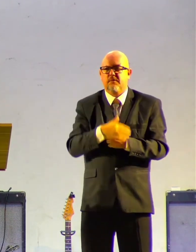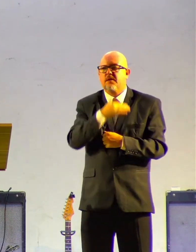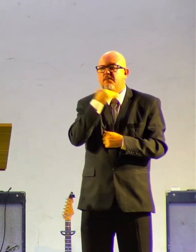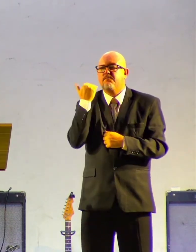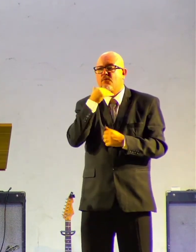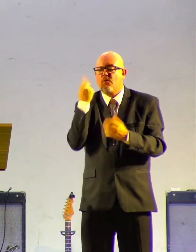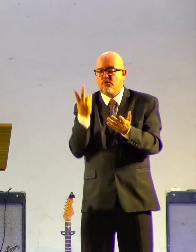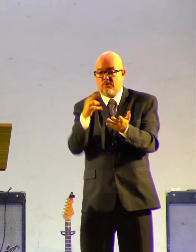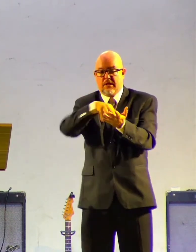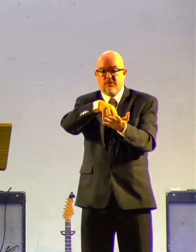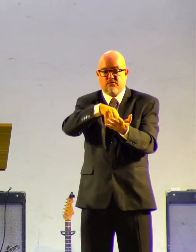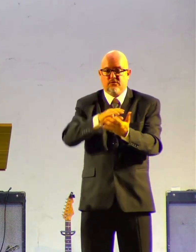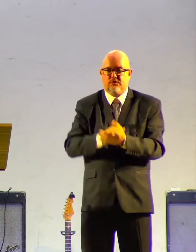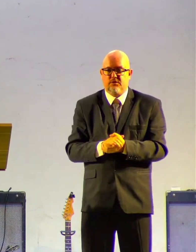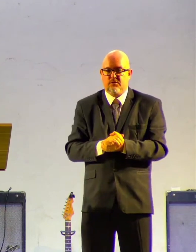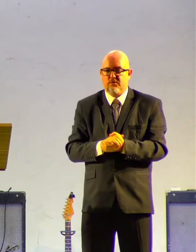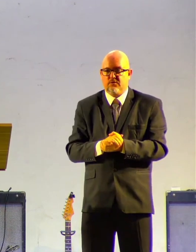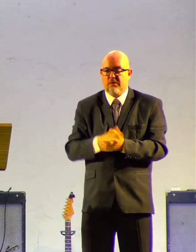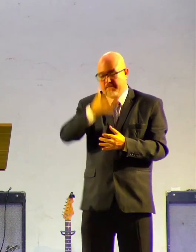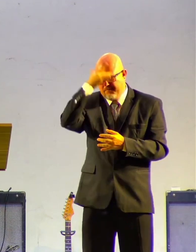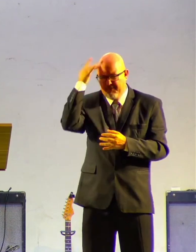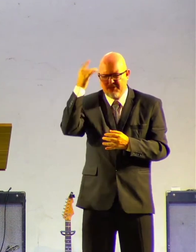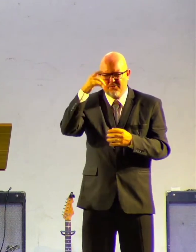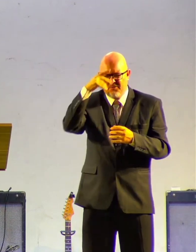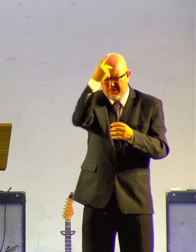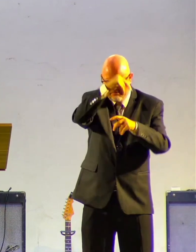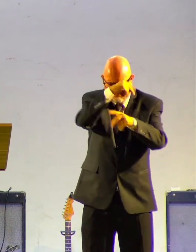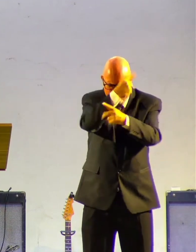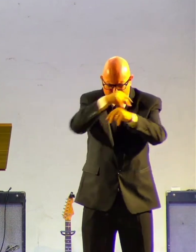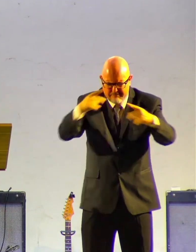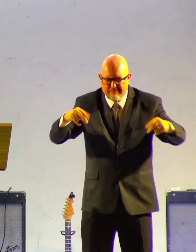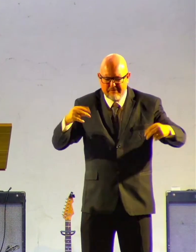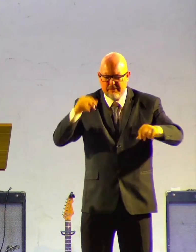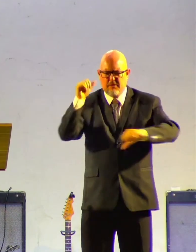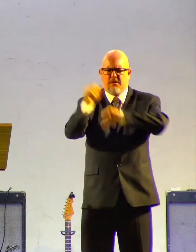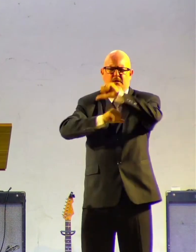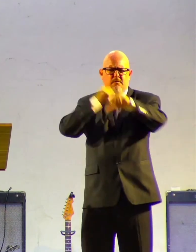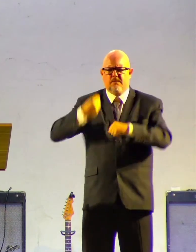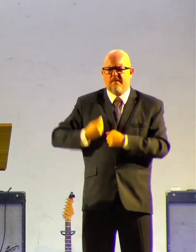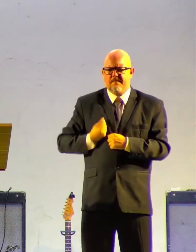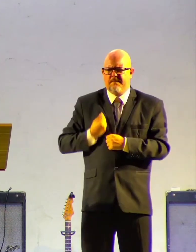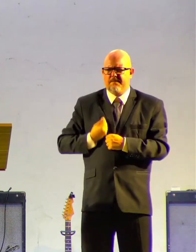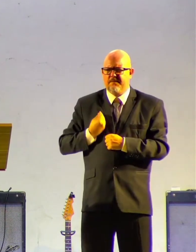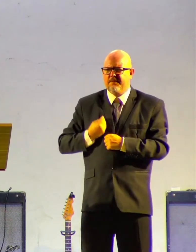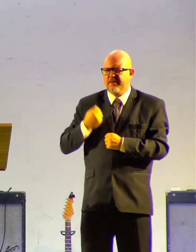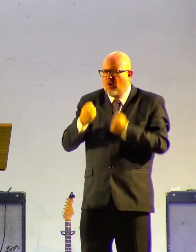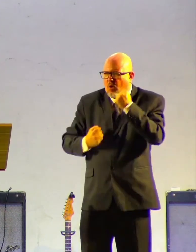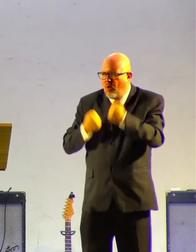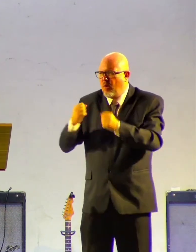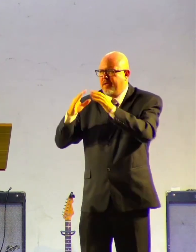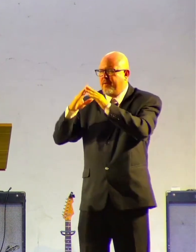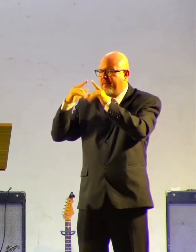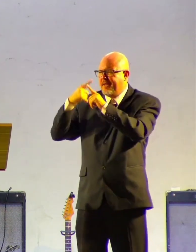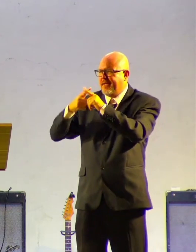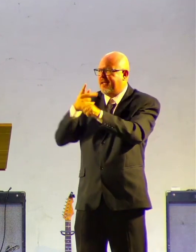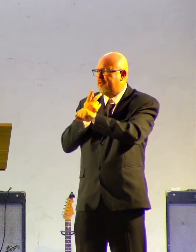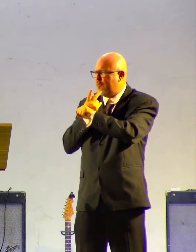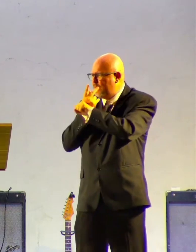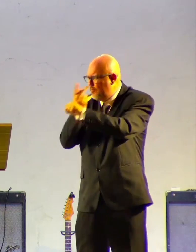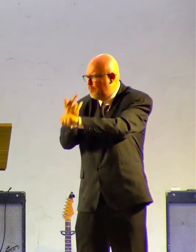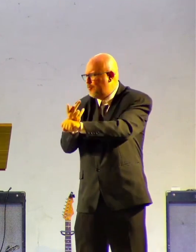mortos ressuscitaram, ali feiticeiros corriam chorando para a igreja,